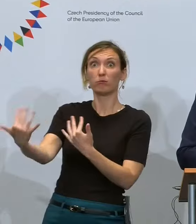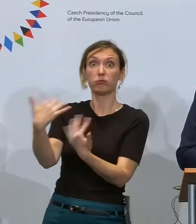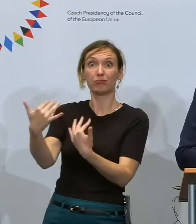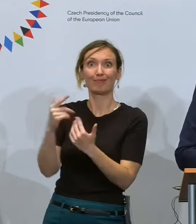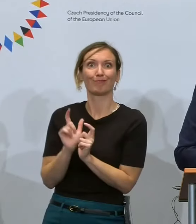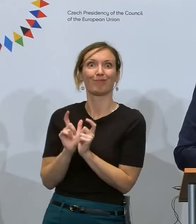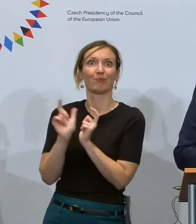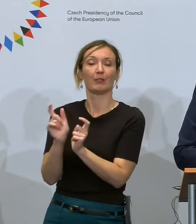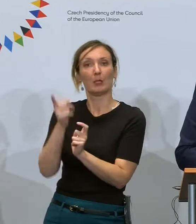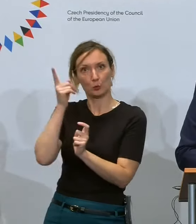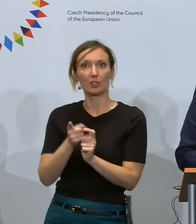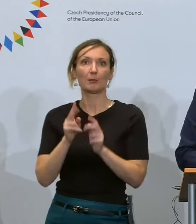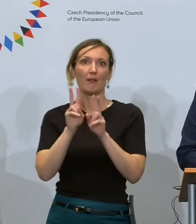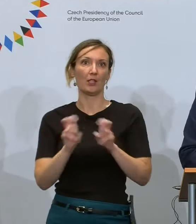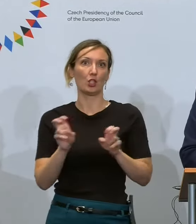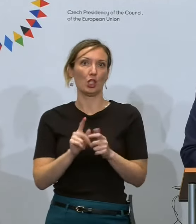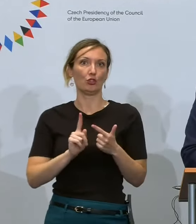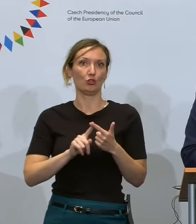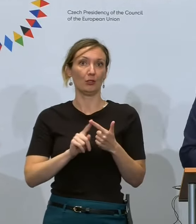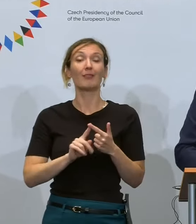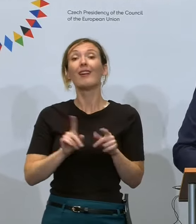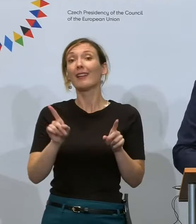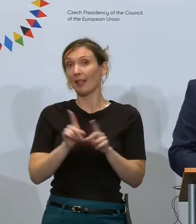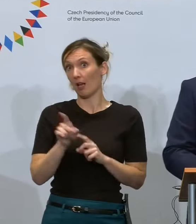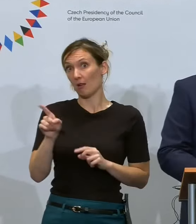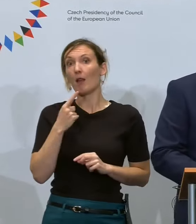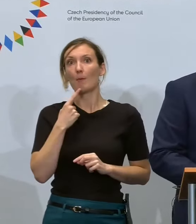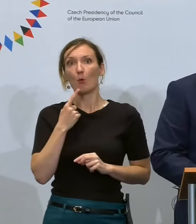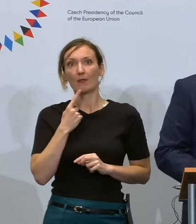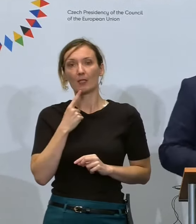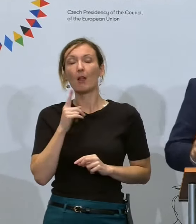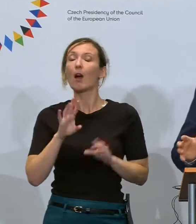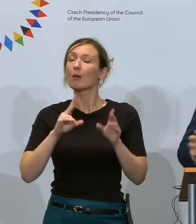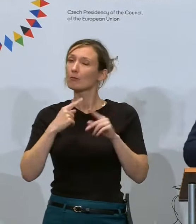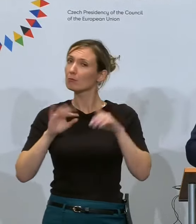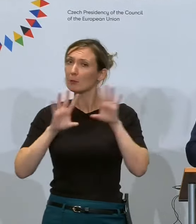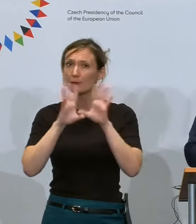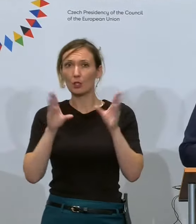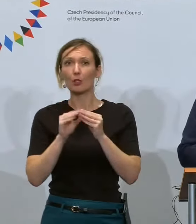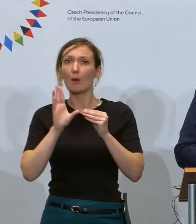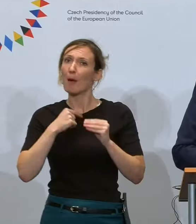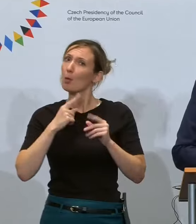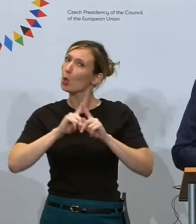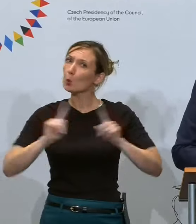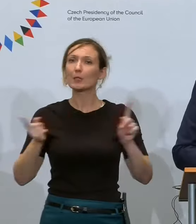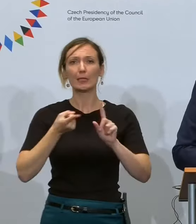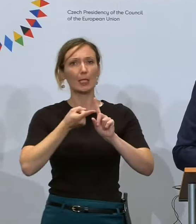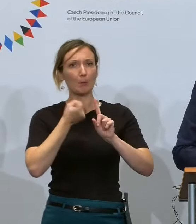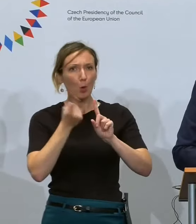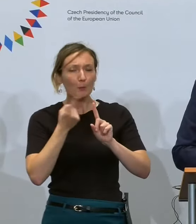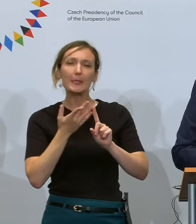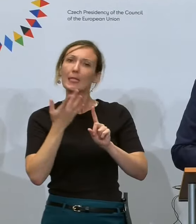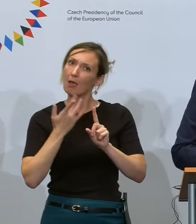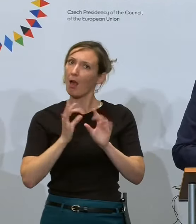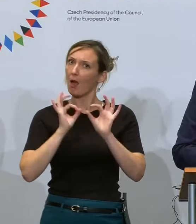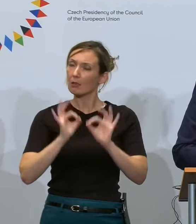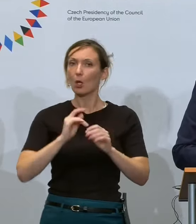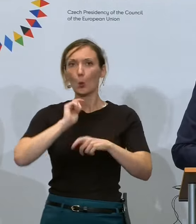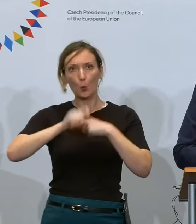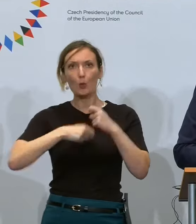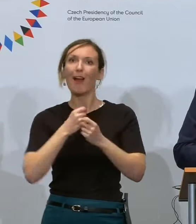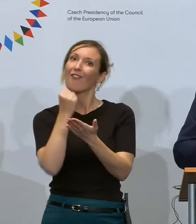je říkal vysoký představitel, máme i celou řadu konkrétních dalších doplňujících podmínek a okolností,